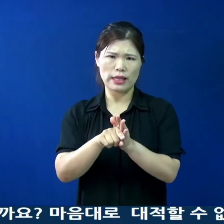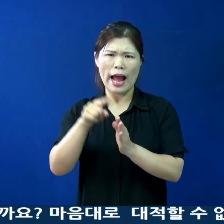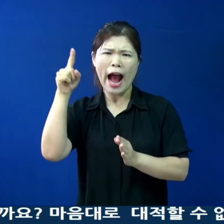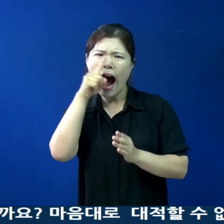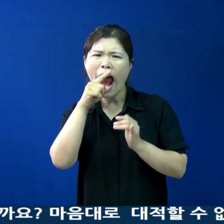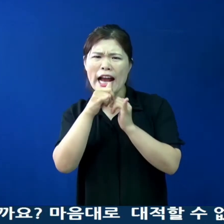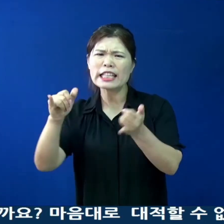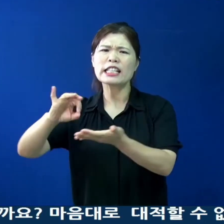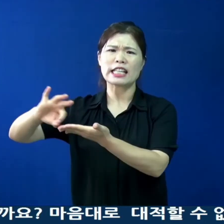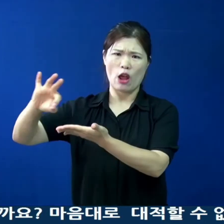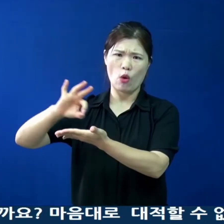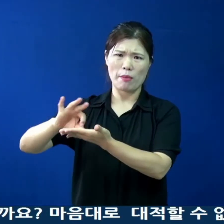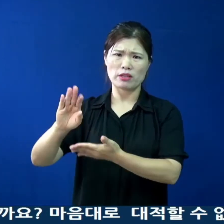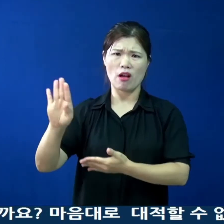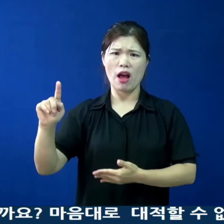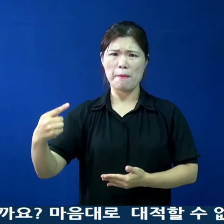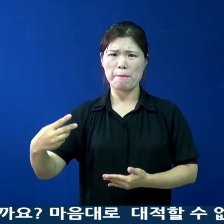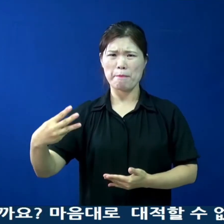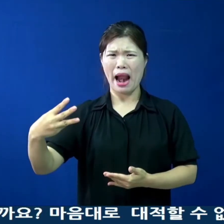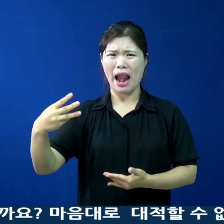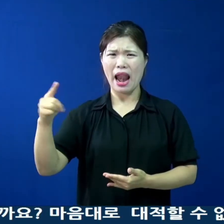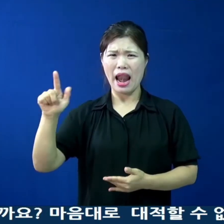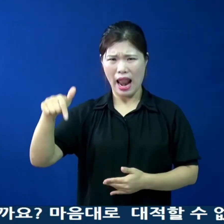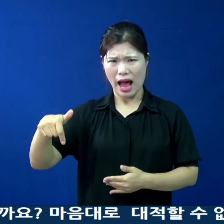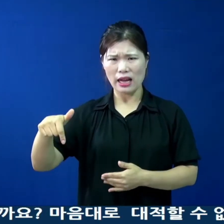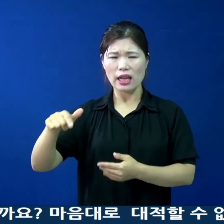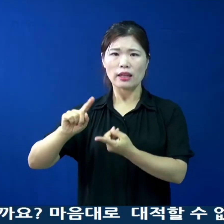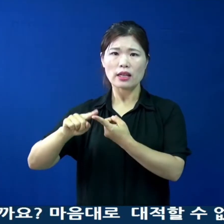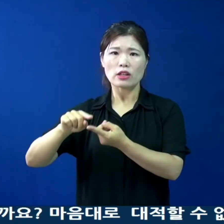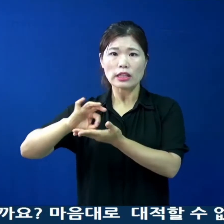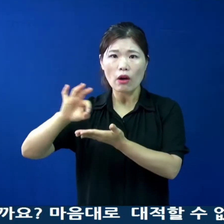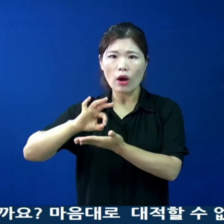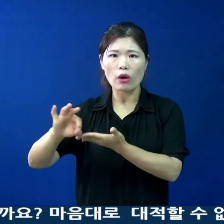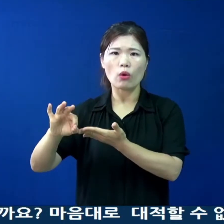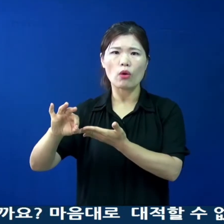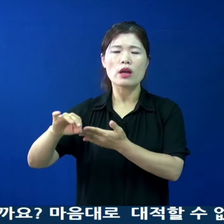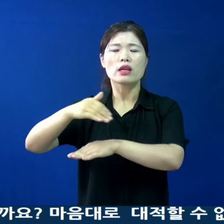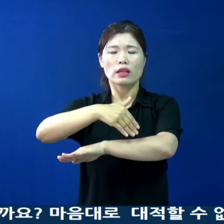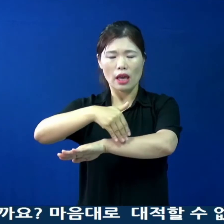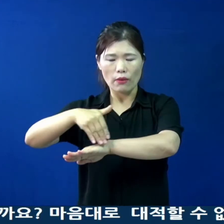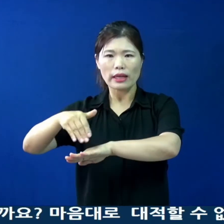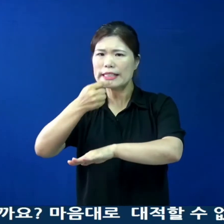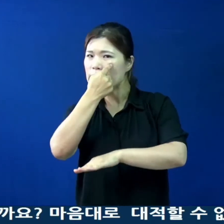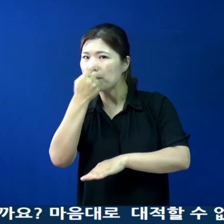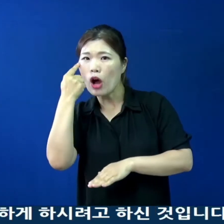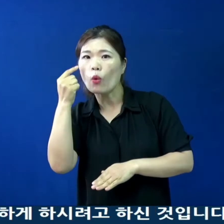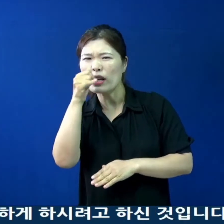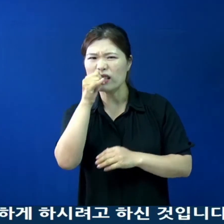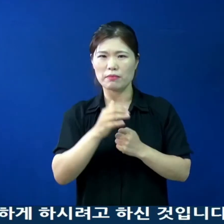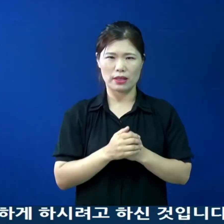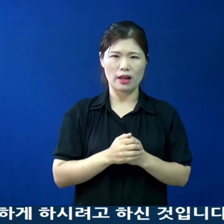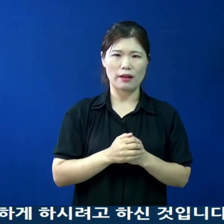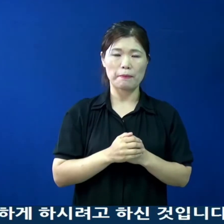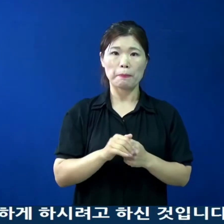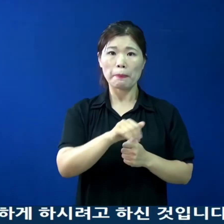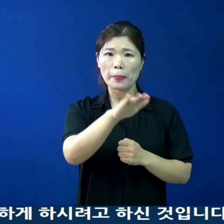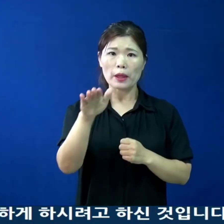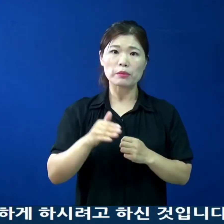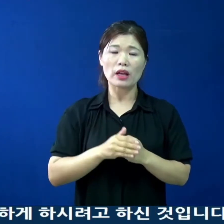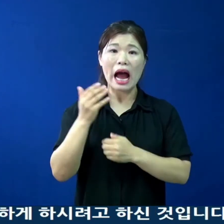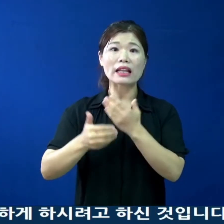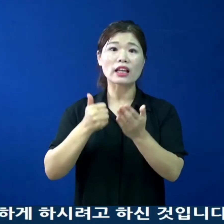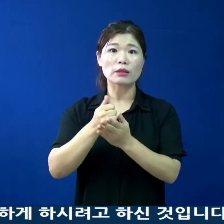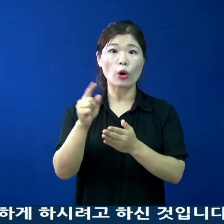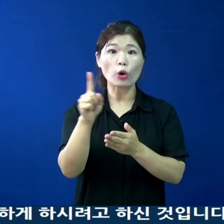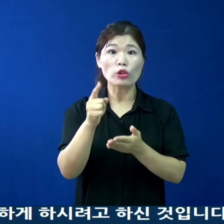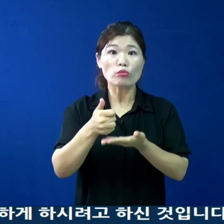사용하시면서 지배하셔서 계획을 이루어 가시고 증명해 내시는 분이십니다. 너무 뻔한 얘기 같지만 하나님이 어떤